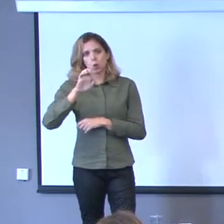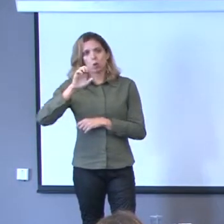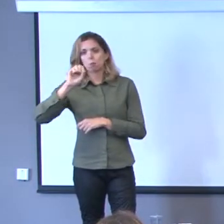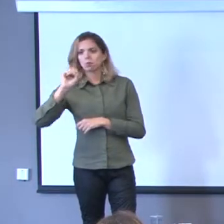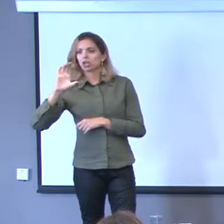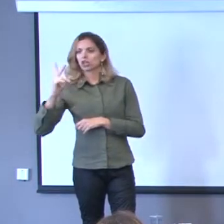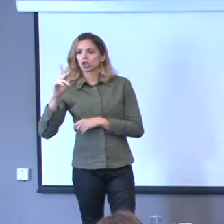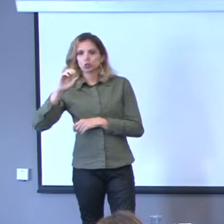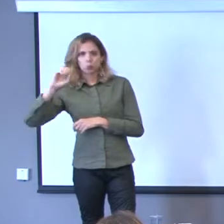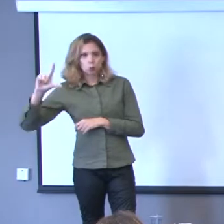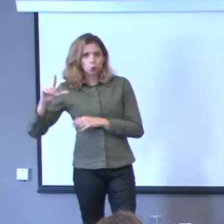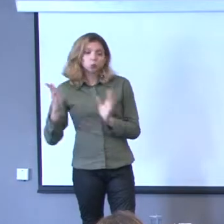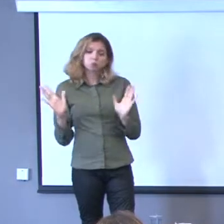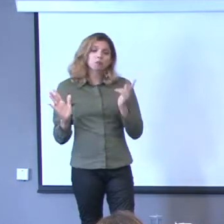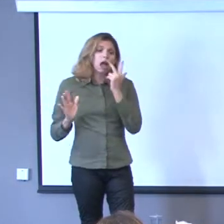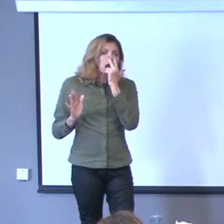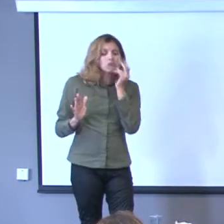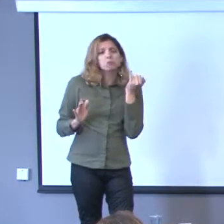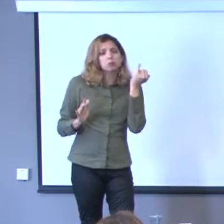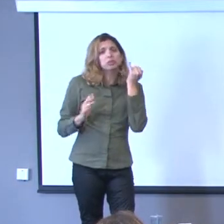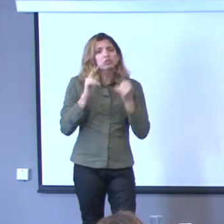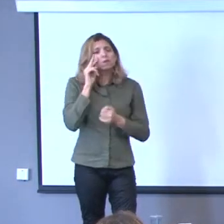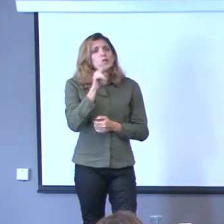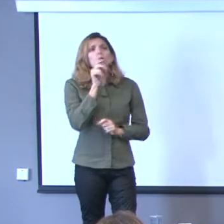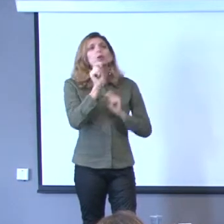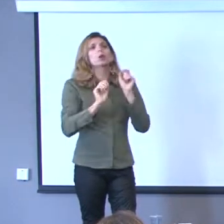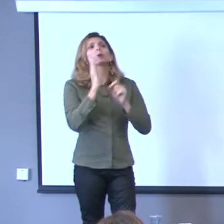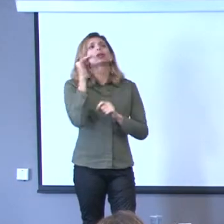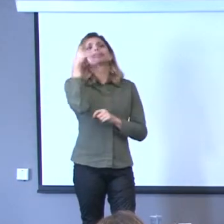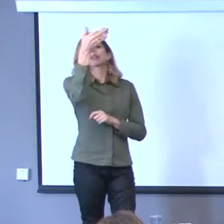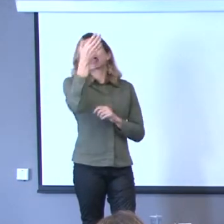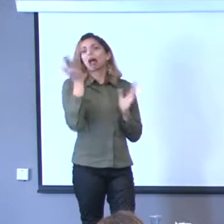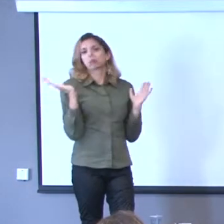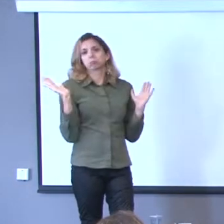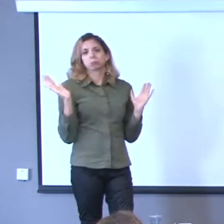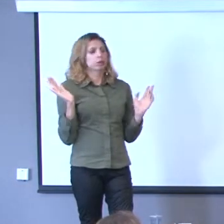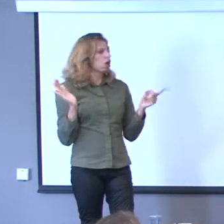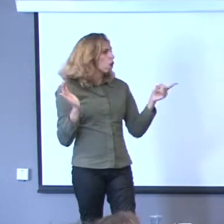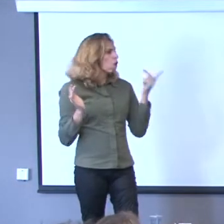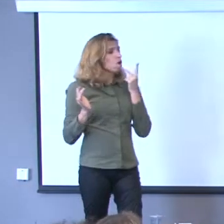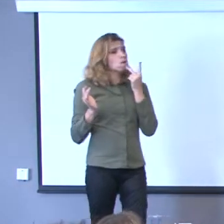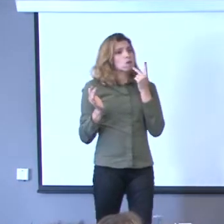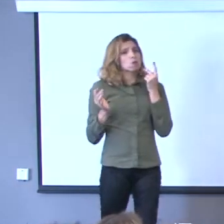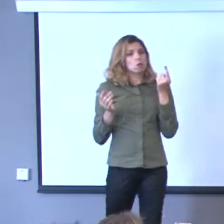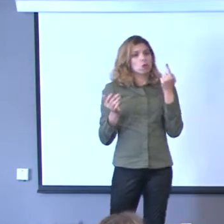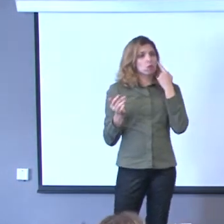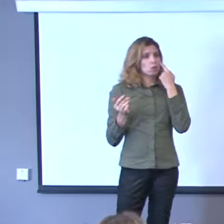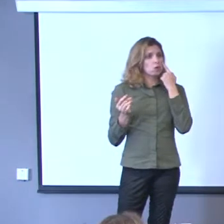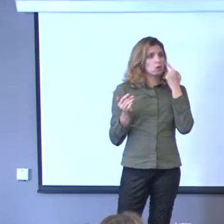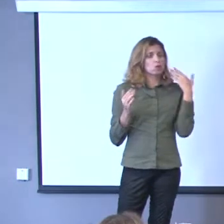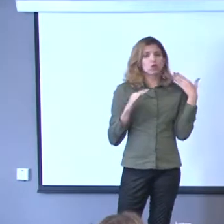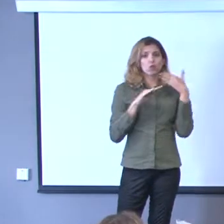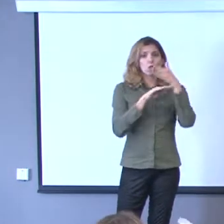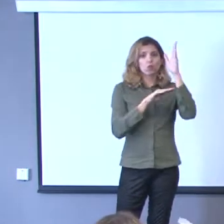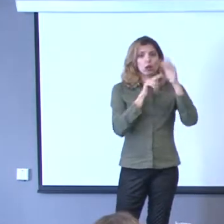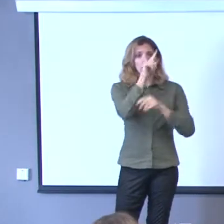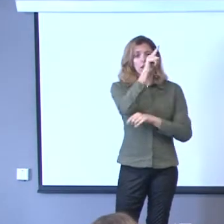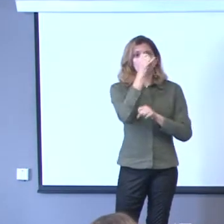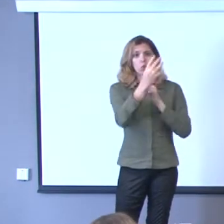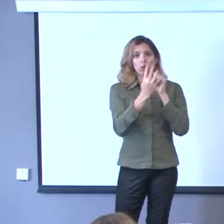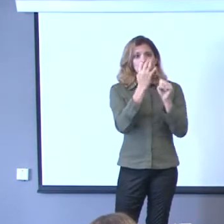seria interessante verificar o que acontece lá. Quando eu estive lá, faz uns 4 anos, eles ainda não